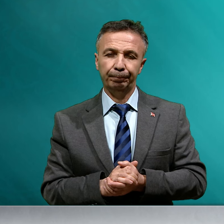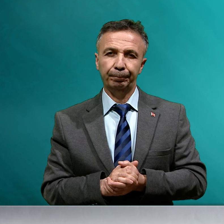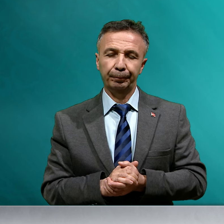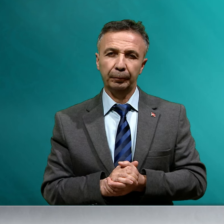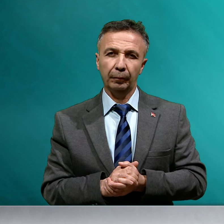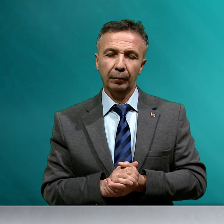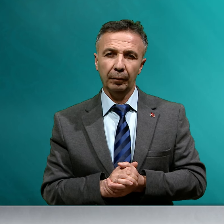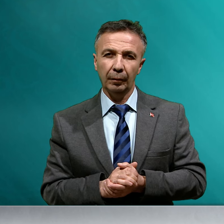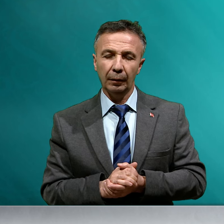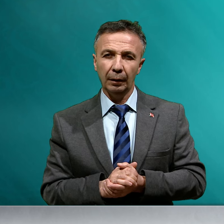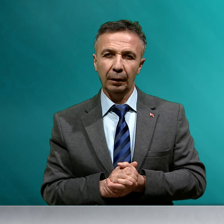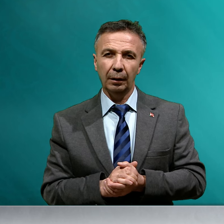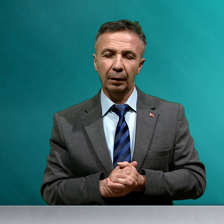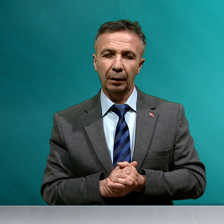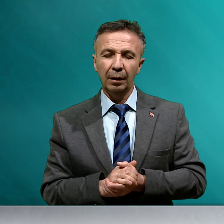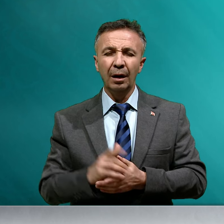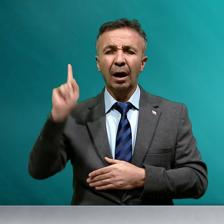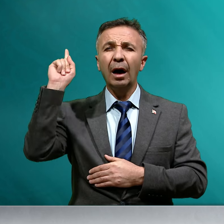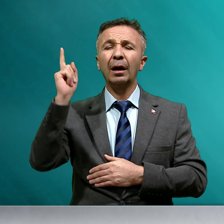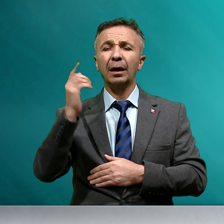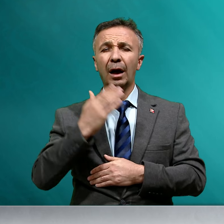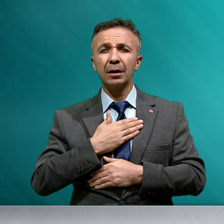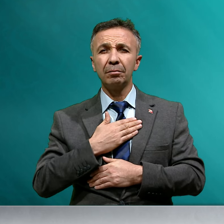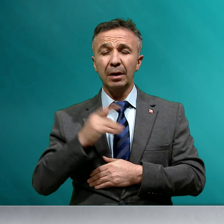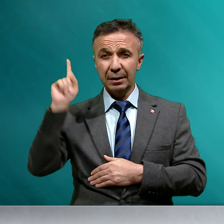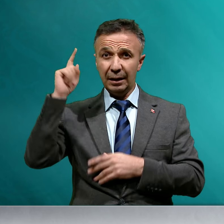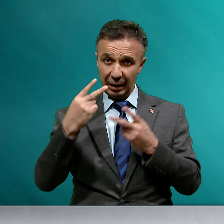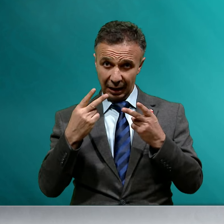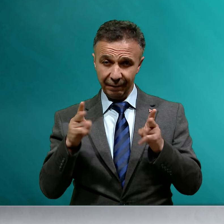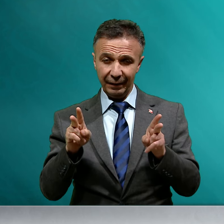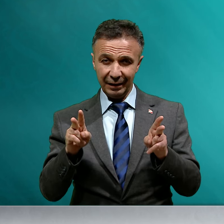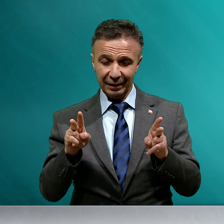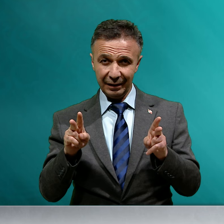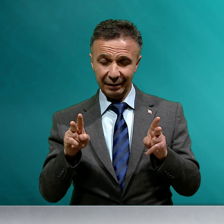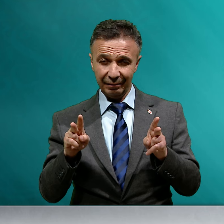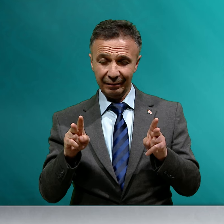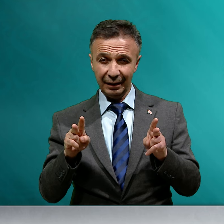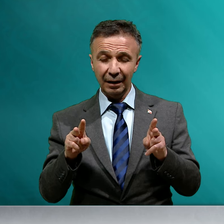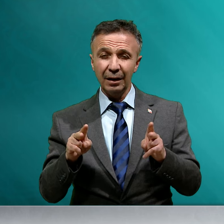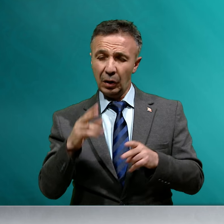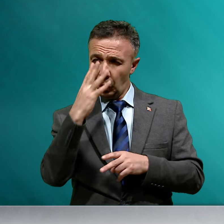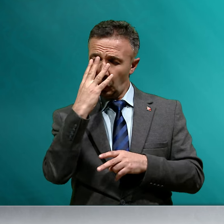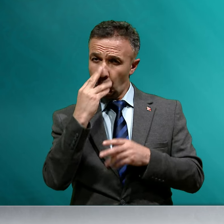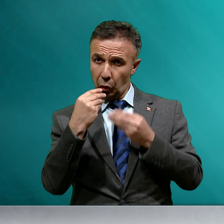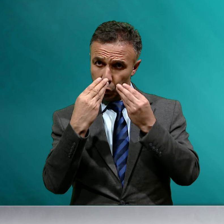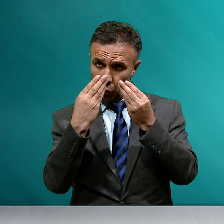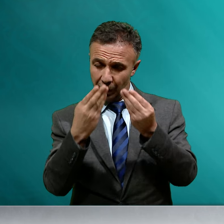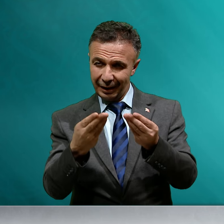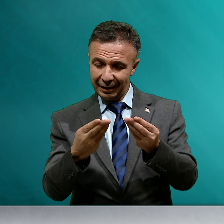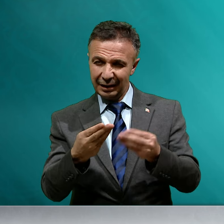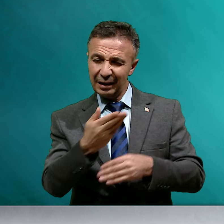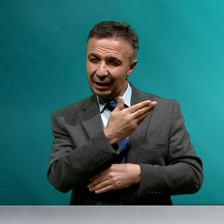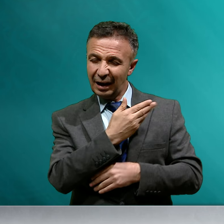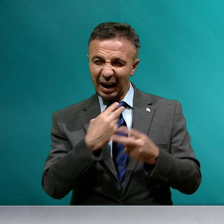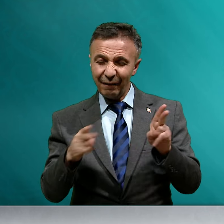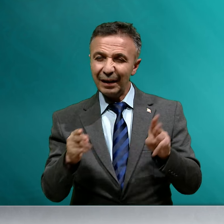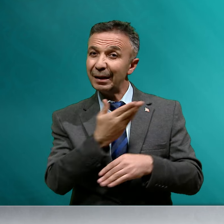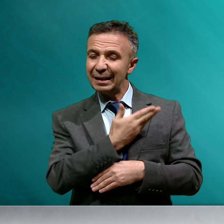anni. Sen affedicisin, cömertsin, affetmeyi